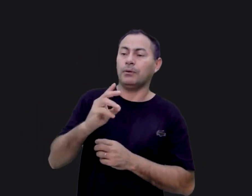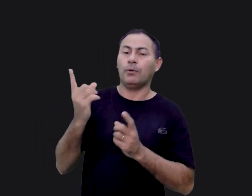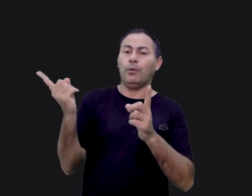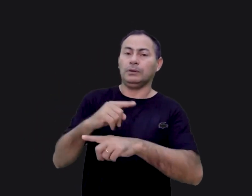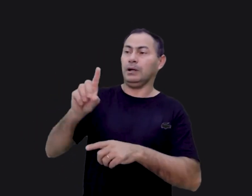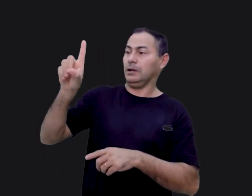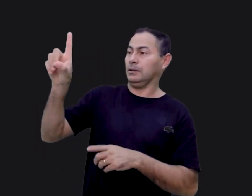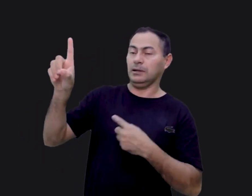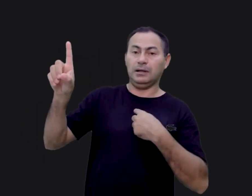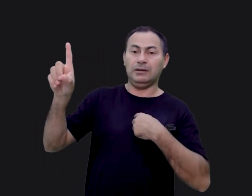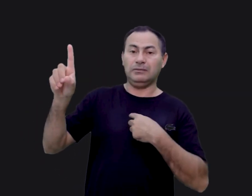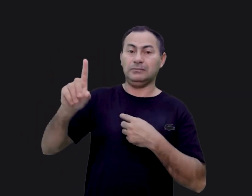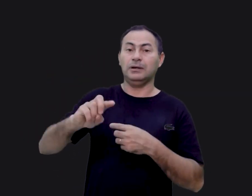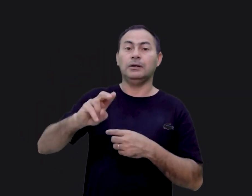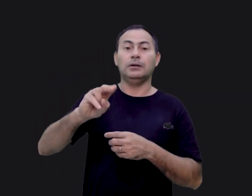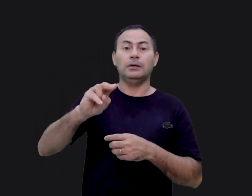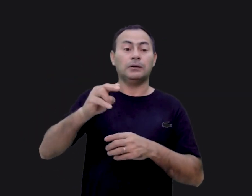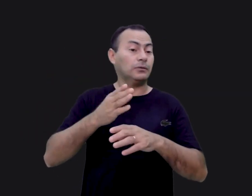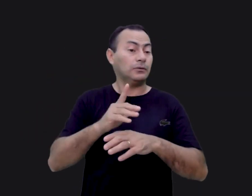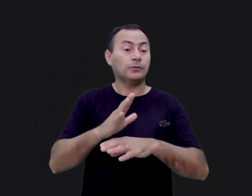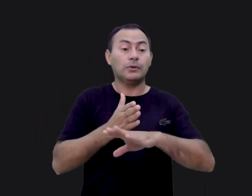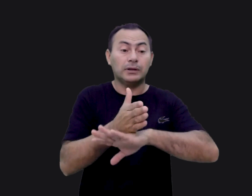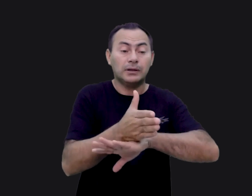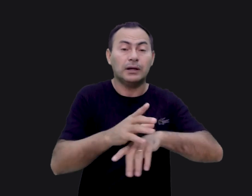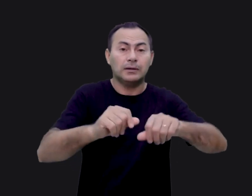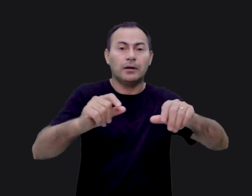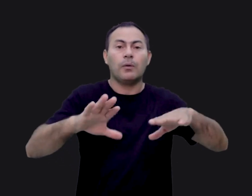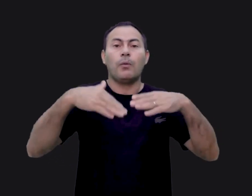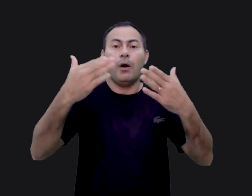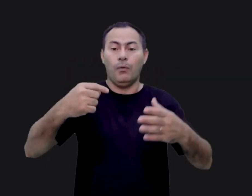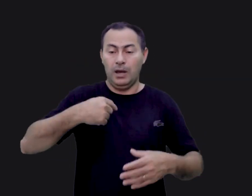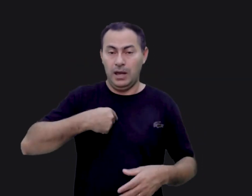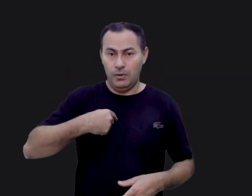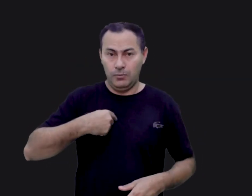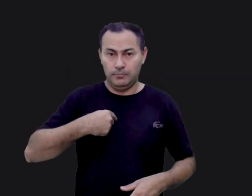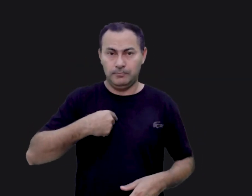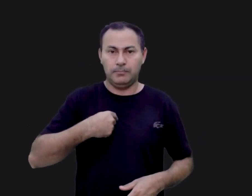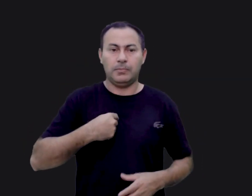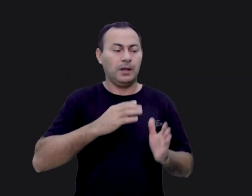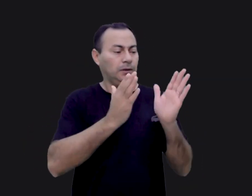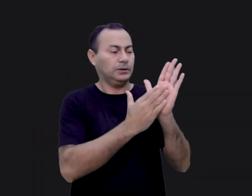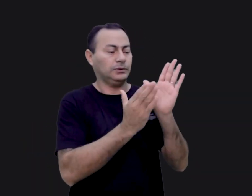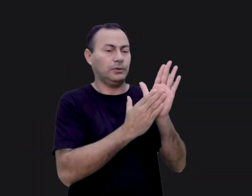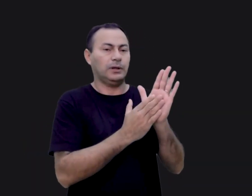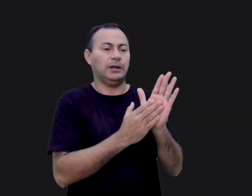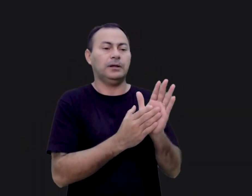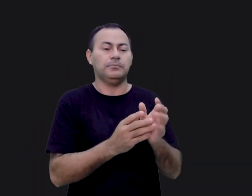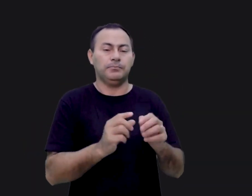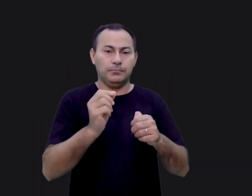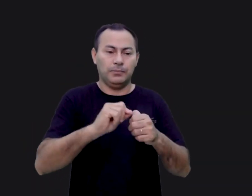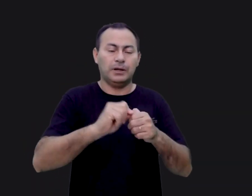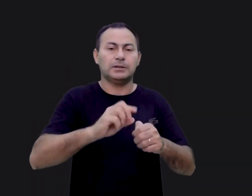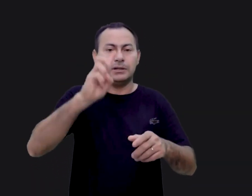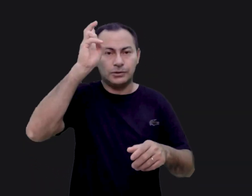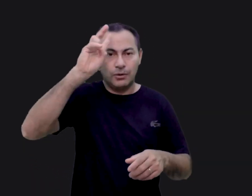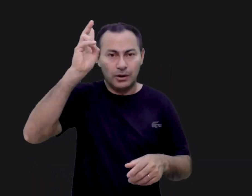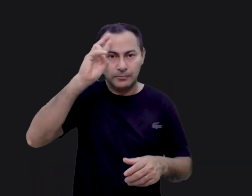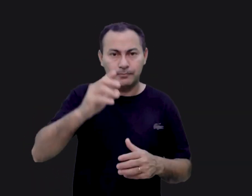murmuraram contra mim. Não entrareis nesta terra, a respeito da qual eu jurei de nela vos fazer